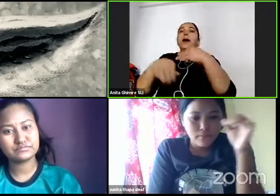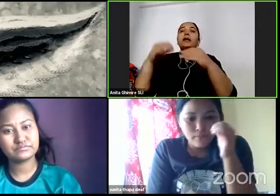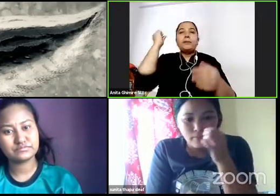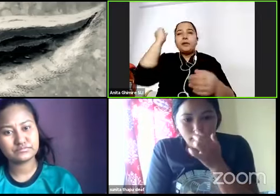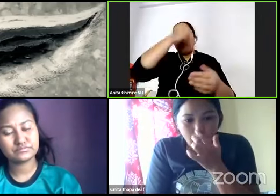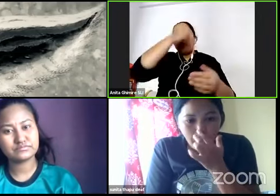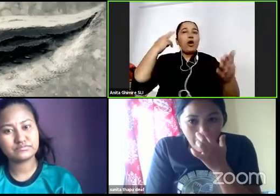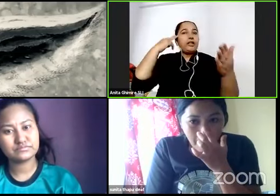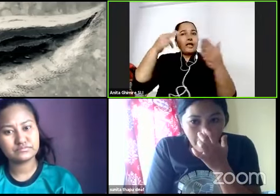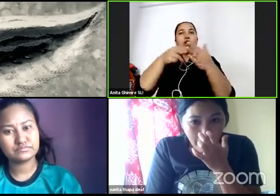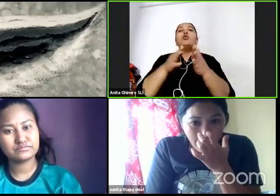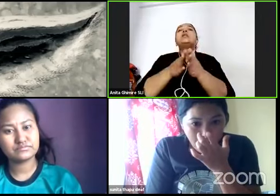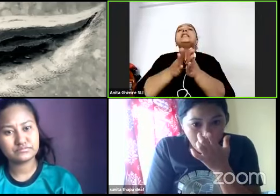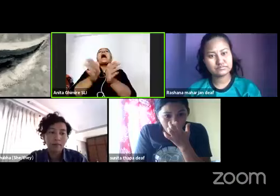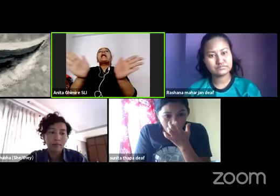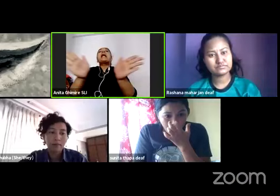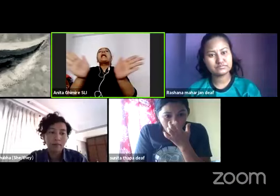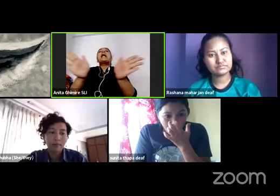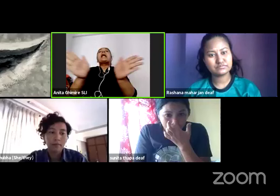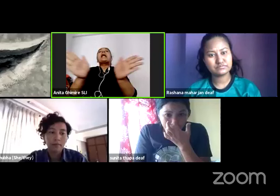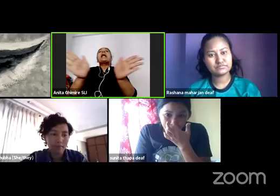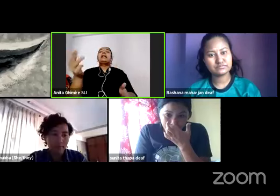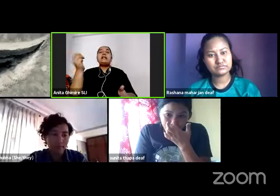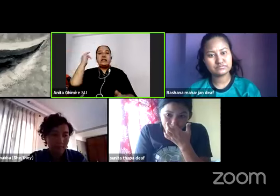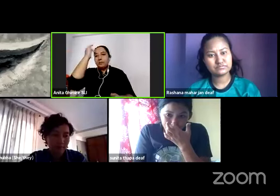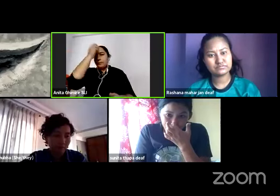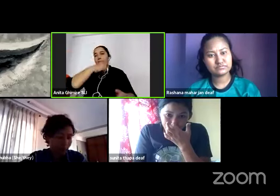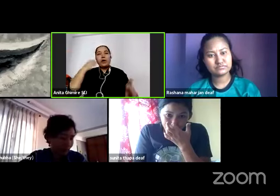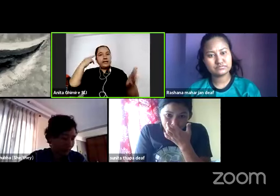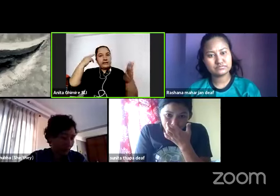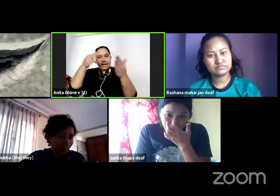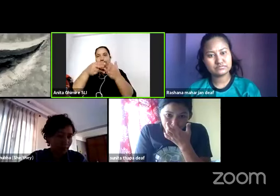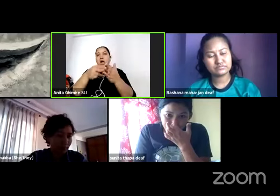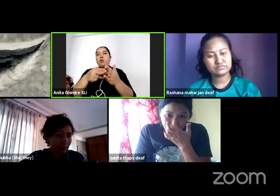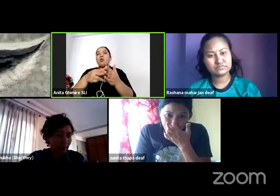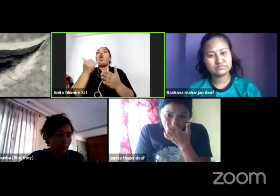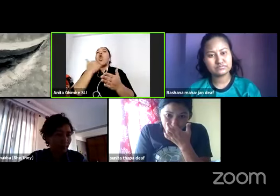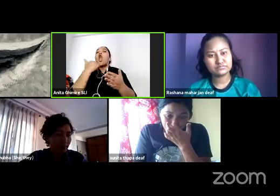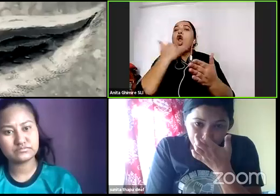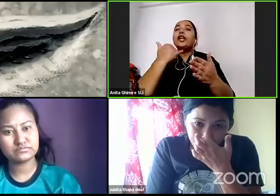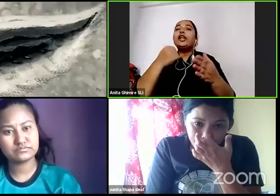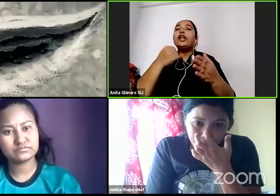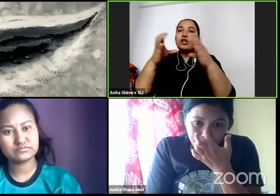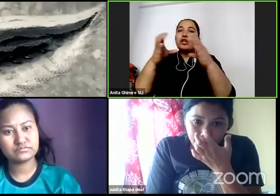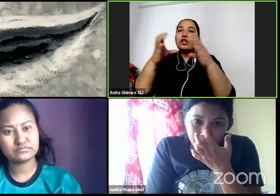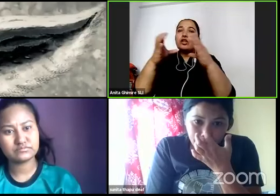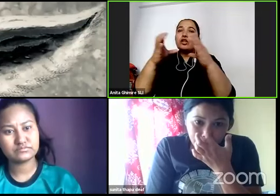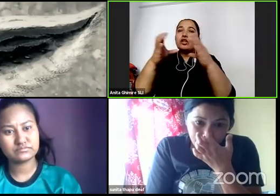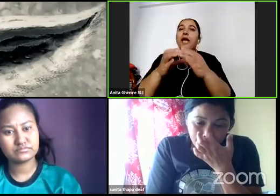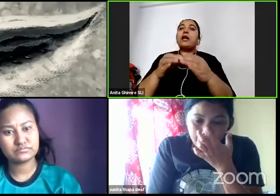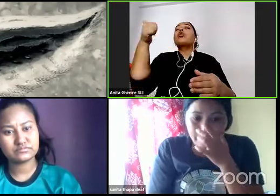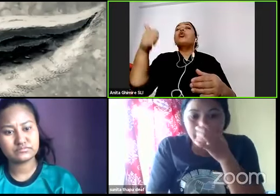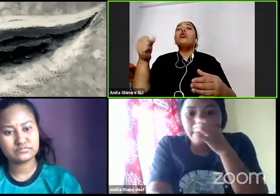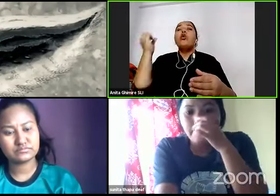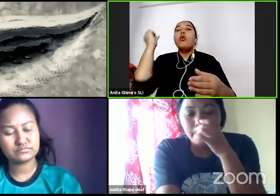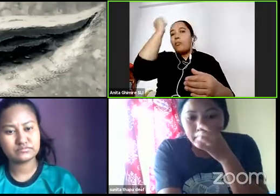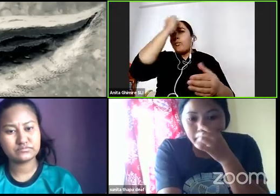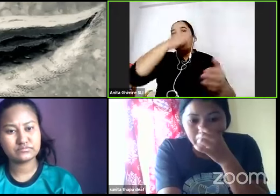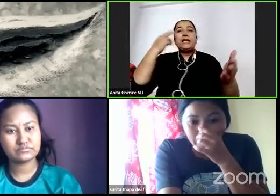हो, क्वेयर व्यक्तिहरूको यौनिक तथा अल्पसङ्ख्यक समुदायको अर्को पहिचान हो होइन. यो हरेक पहिचानहरू